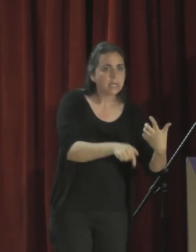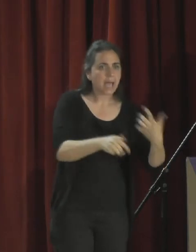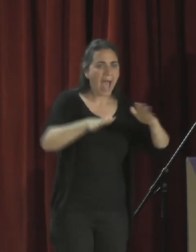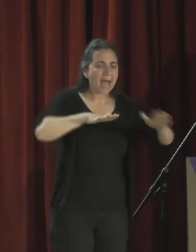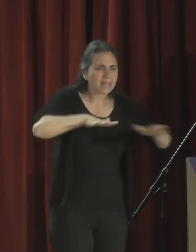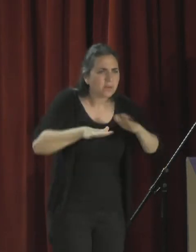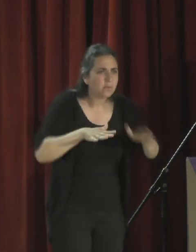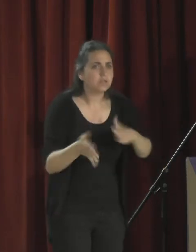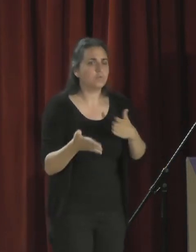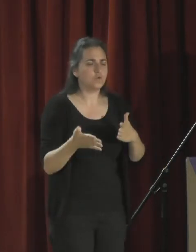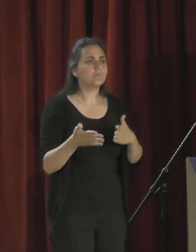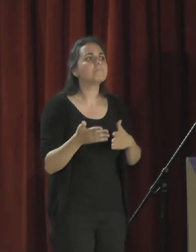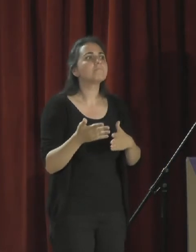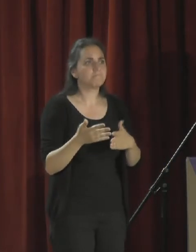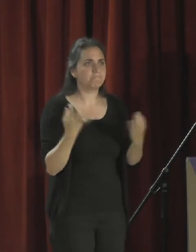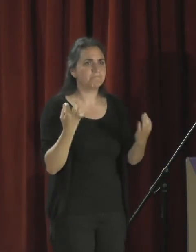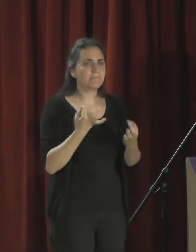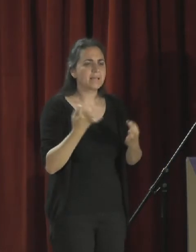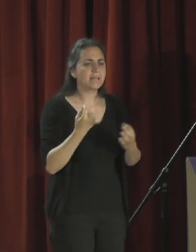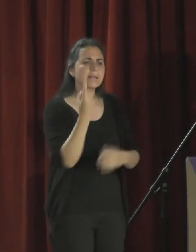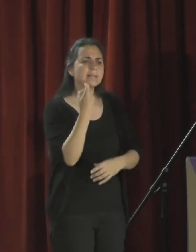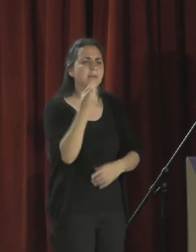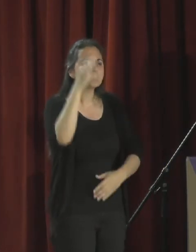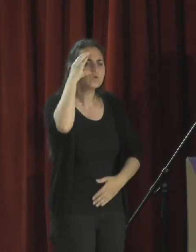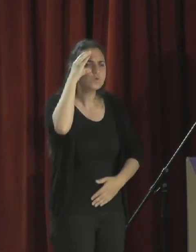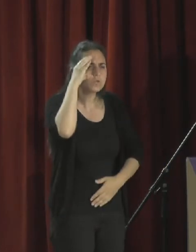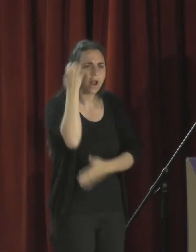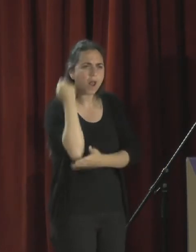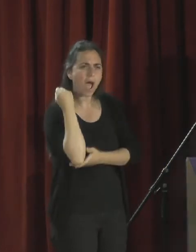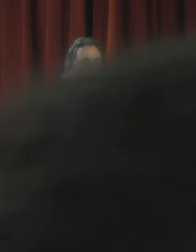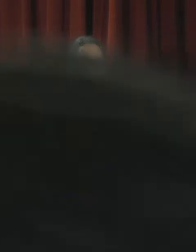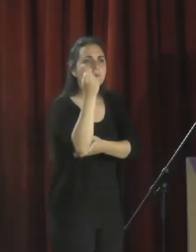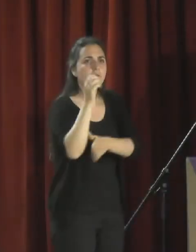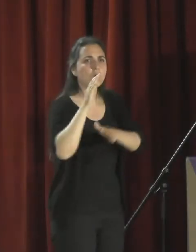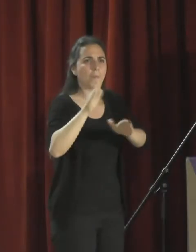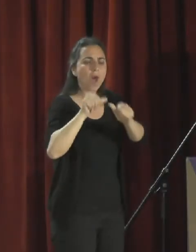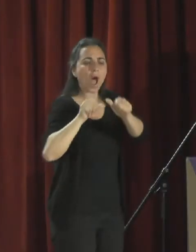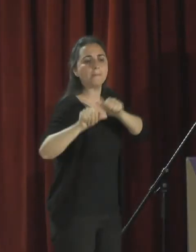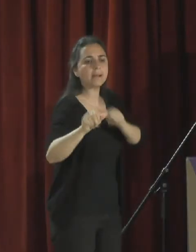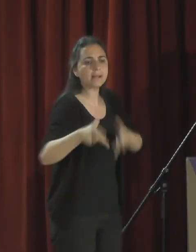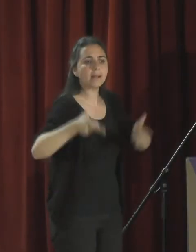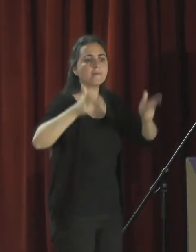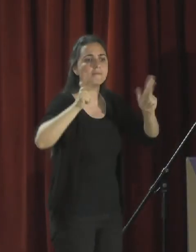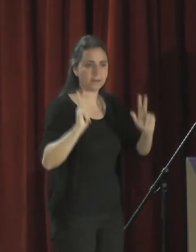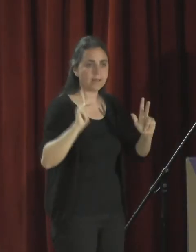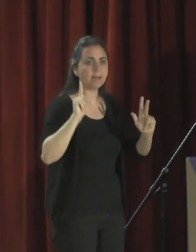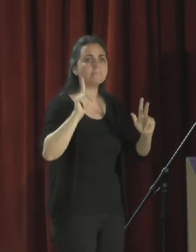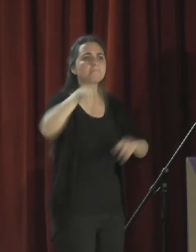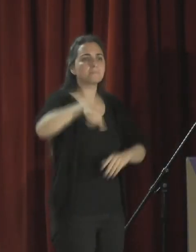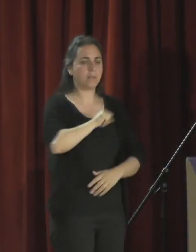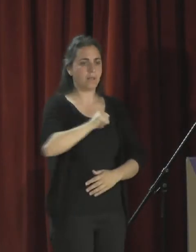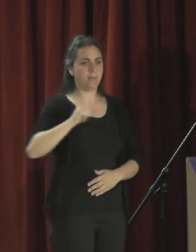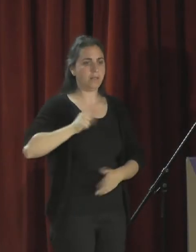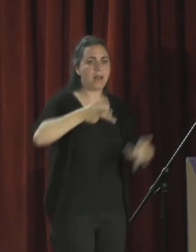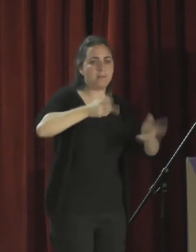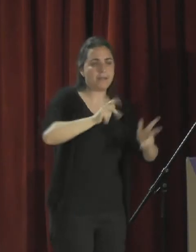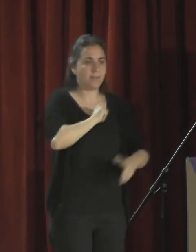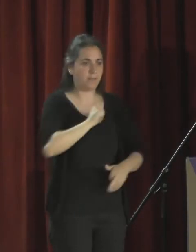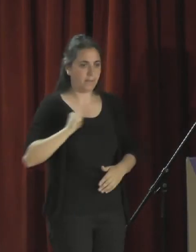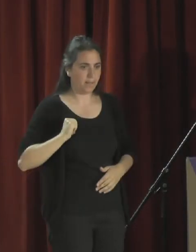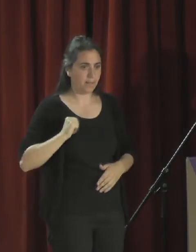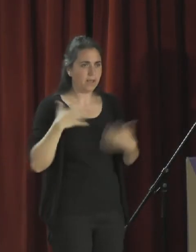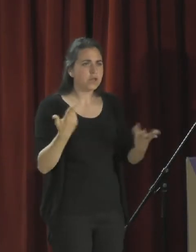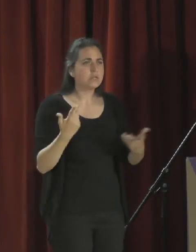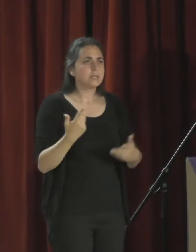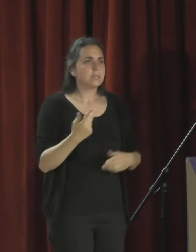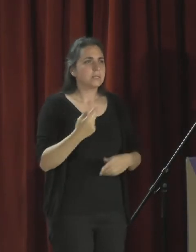activismo, creo que hai que escoitalo e creo que hai que apoialo dende a súa liberdade e dende a súa independencia tamén. En vez de